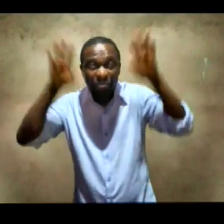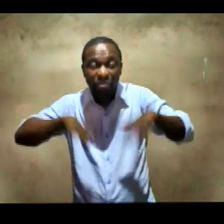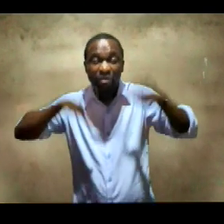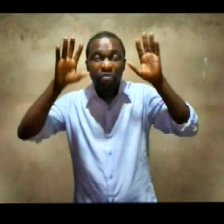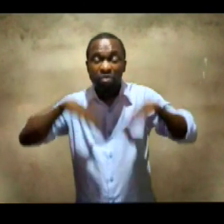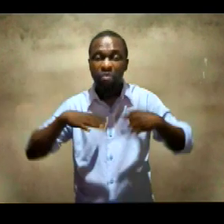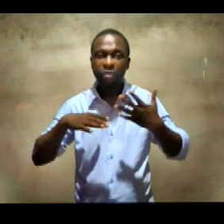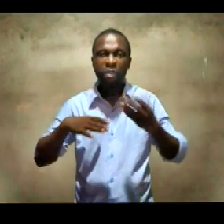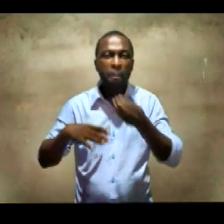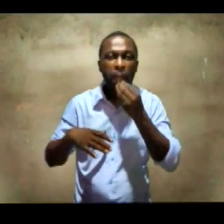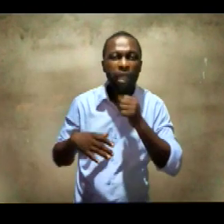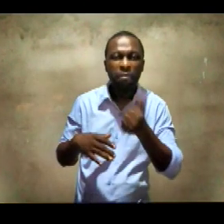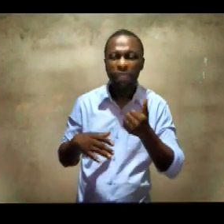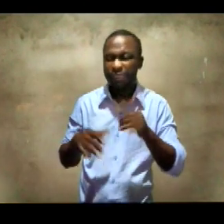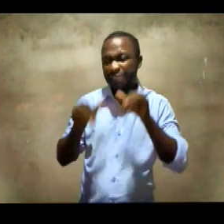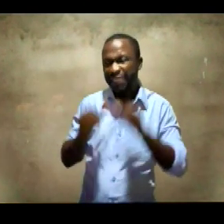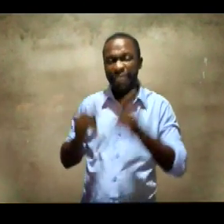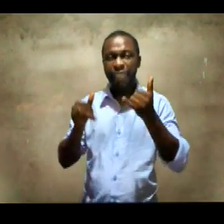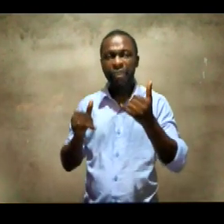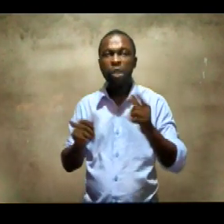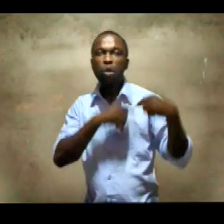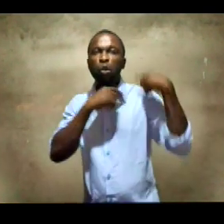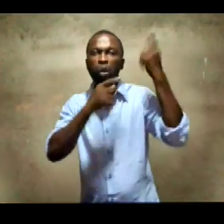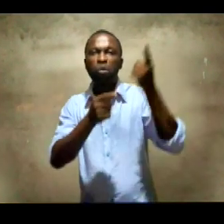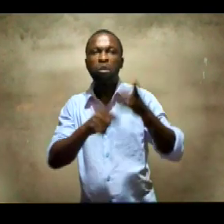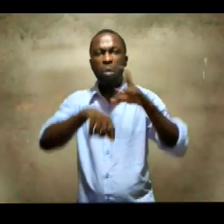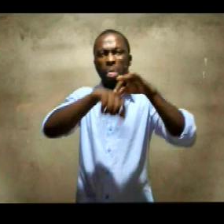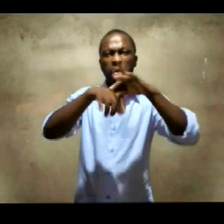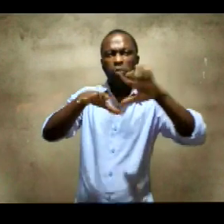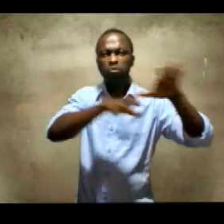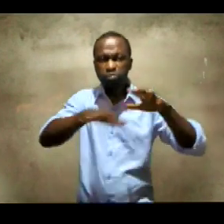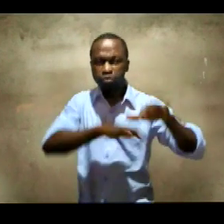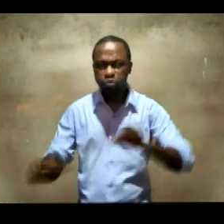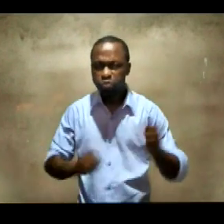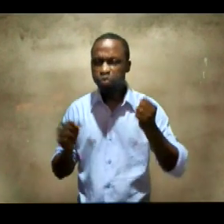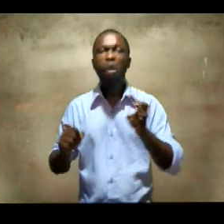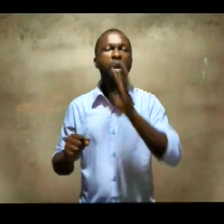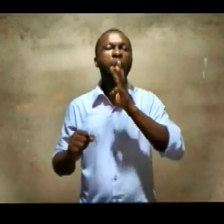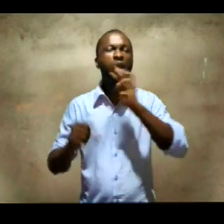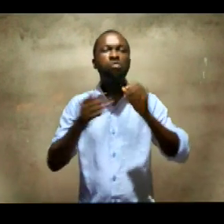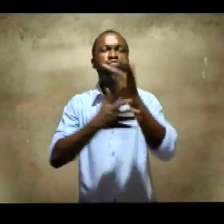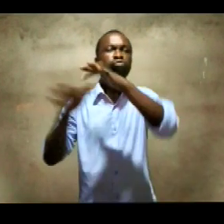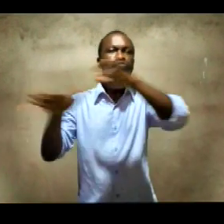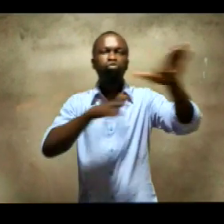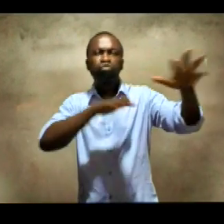de terrain qui frappent le pays ont tué plus de 120 personnes. Plus de 160 000 autres ont été affectés.